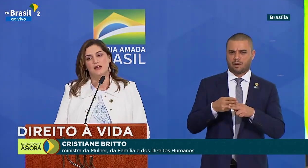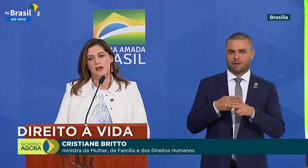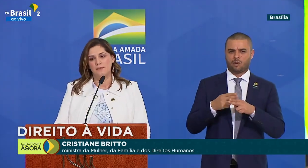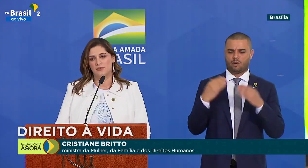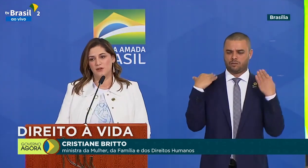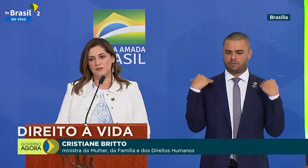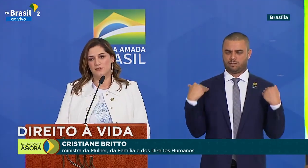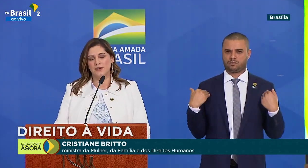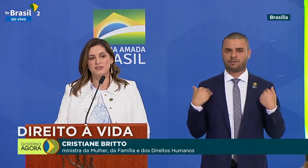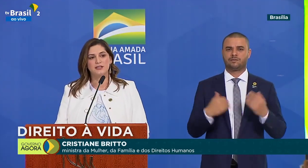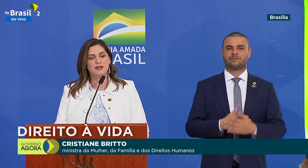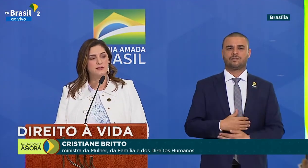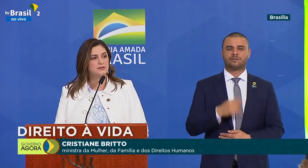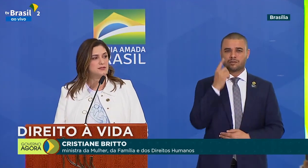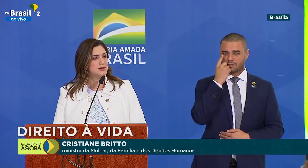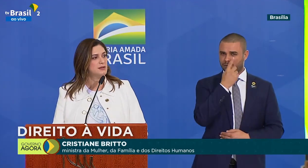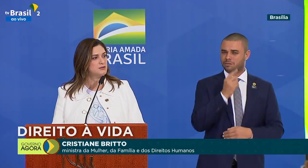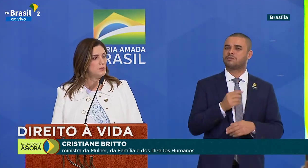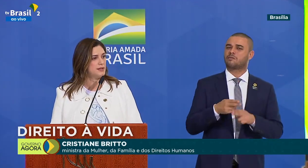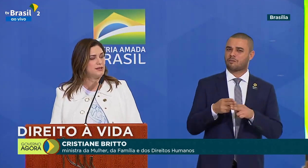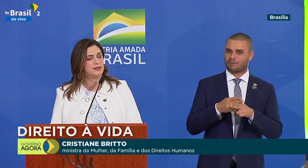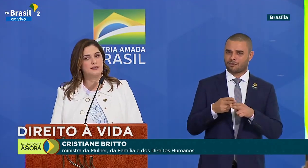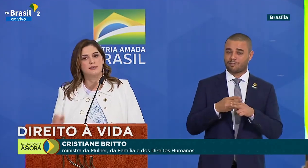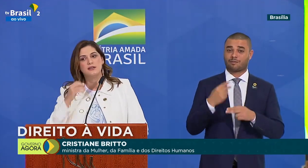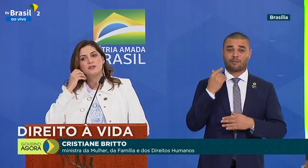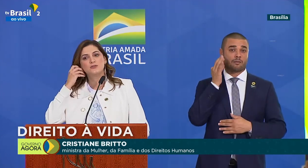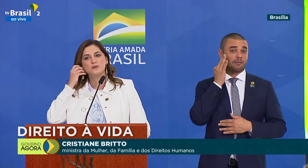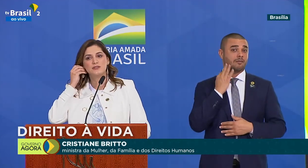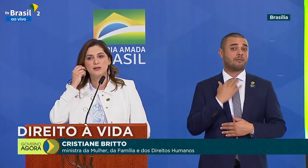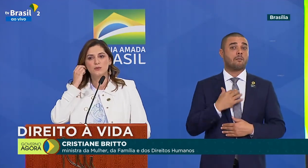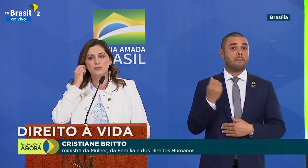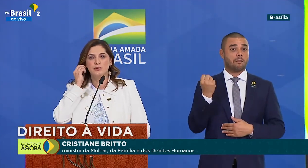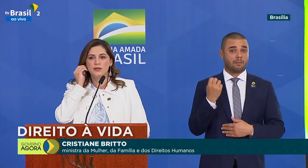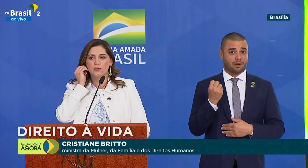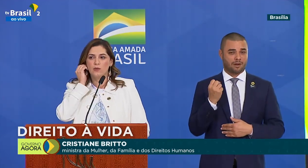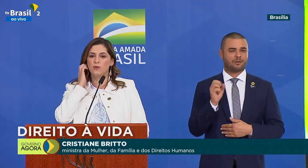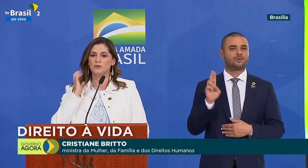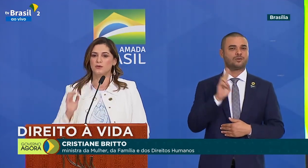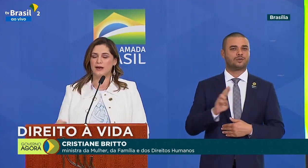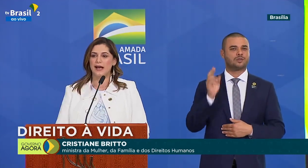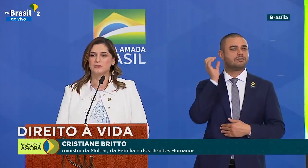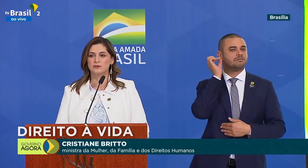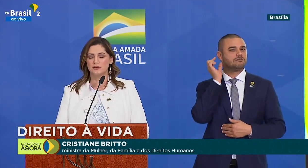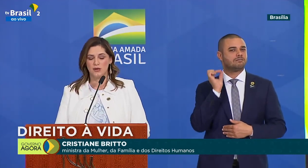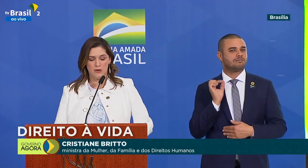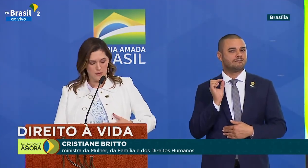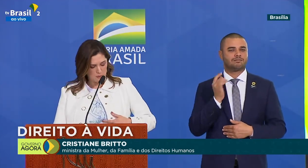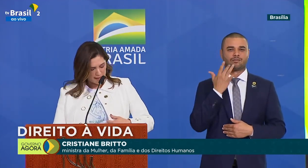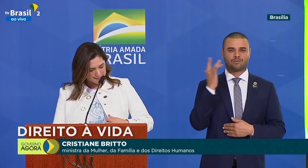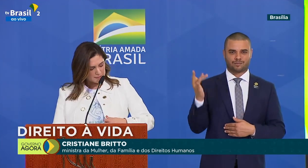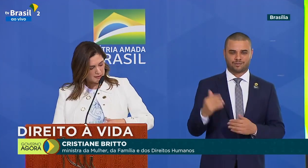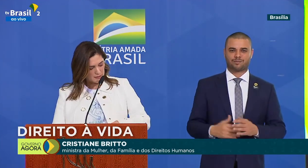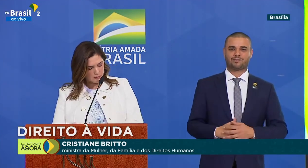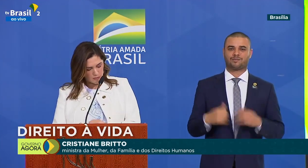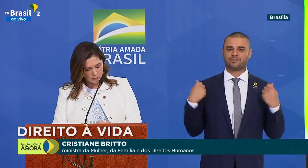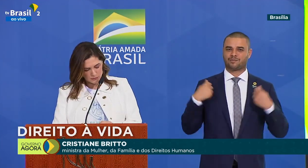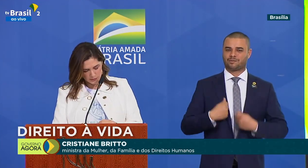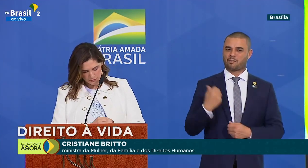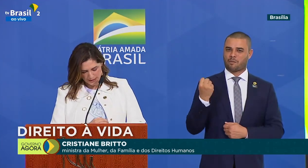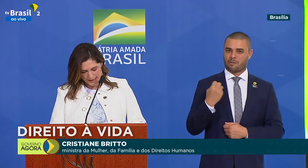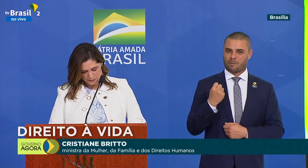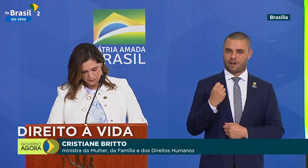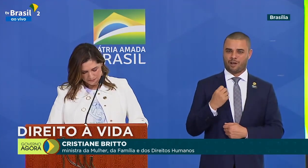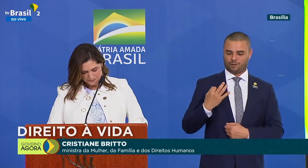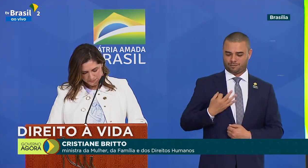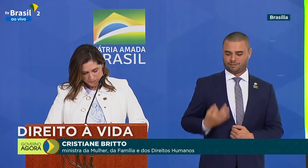dos ombros meus olhos são castanhos eu sou branca estou usando um brinco longo dourado um blazer branco